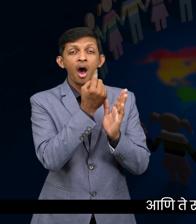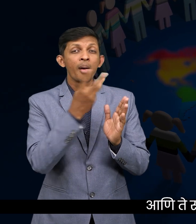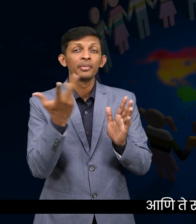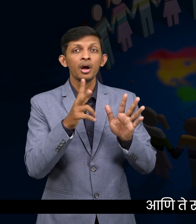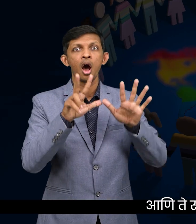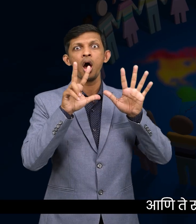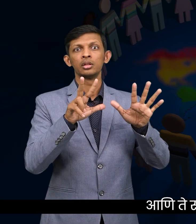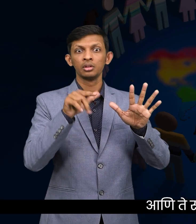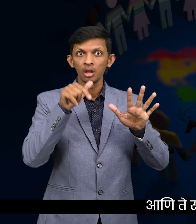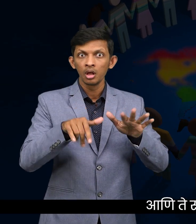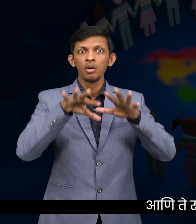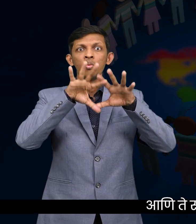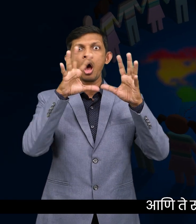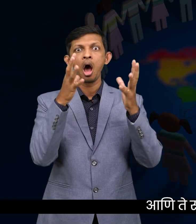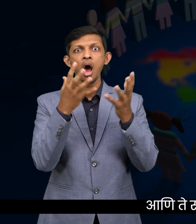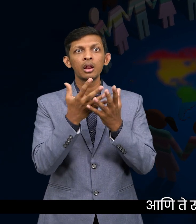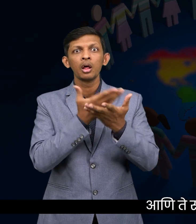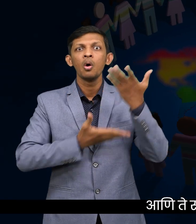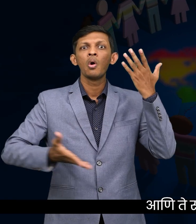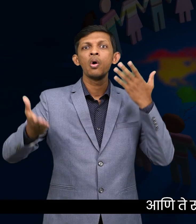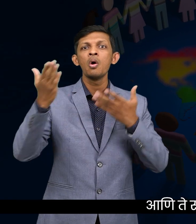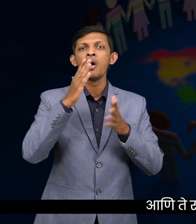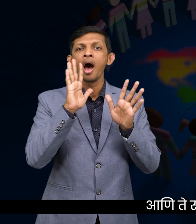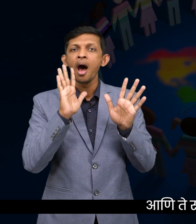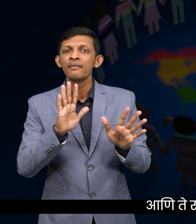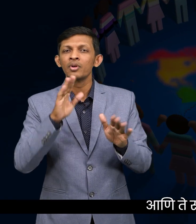आणि ते सर्व भारतात पाळले जातात.